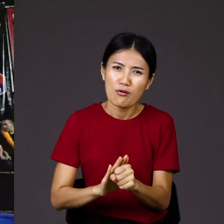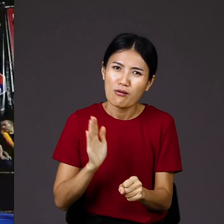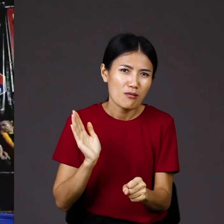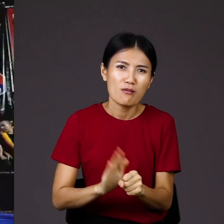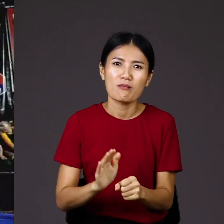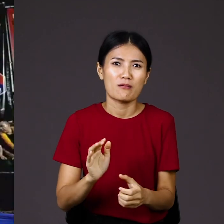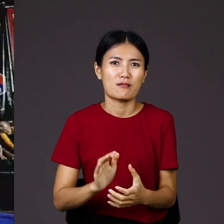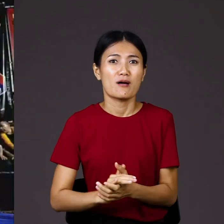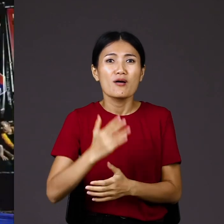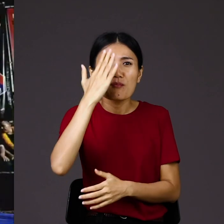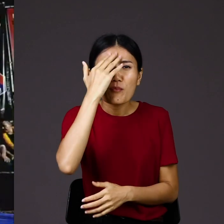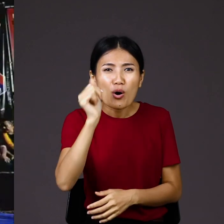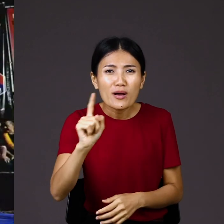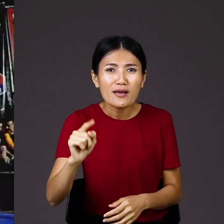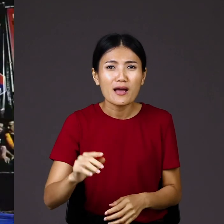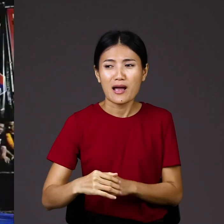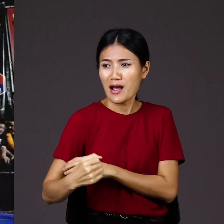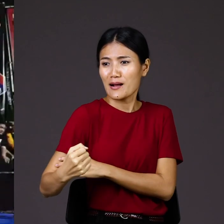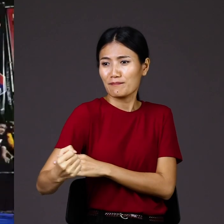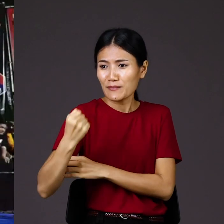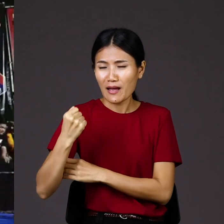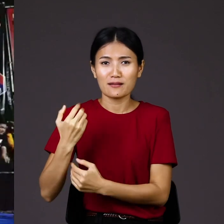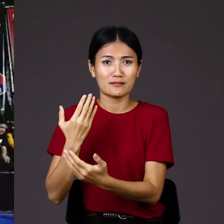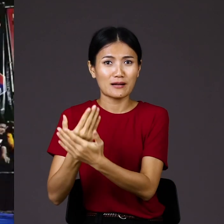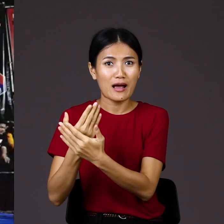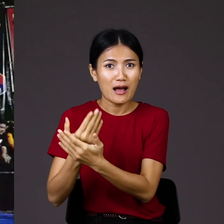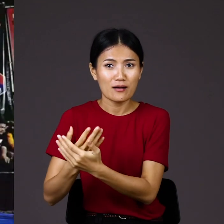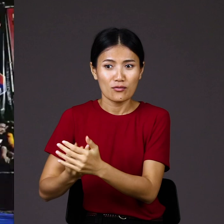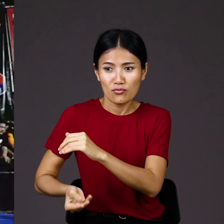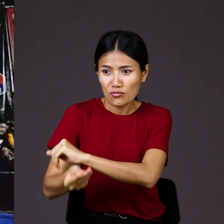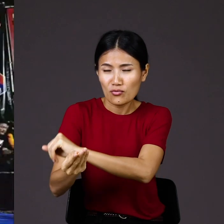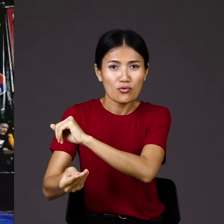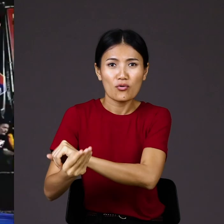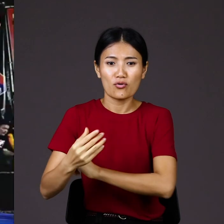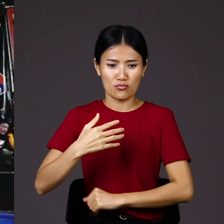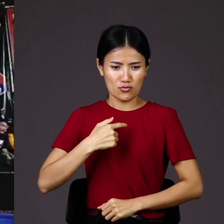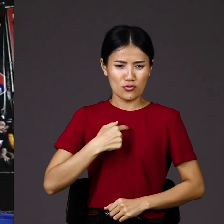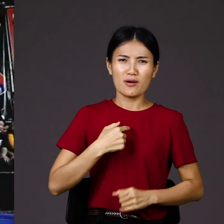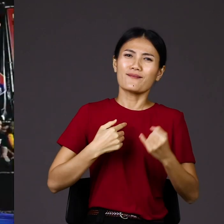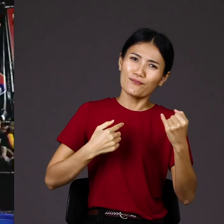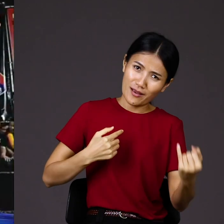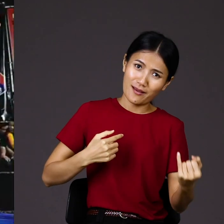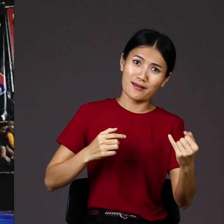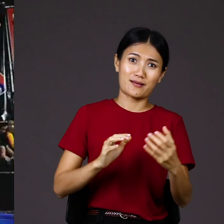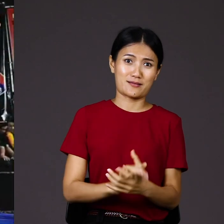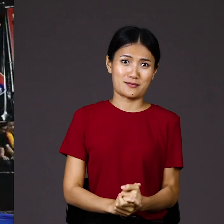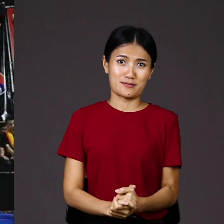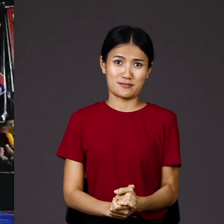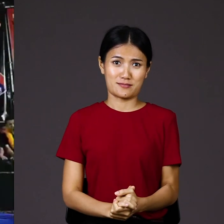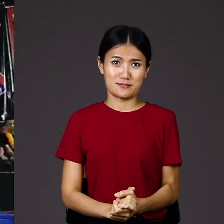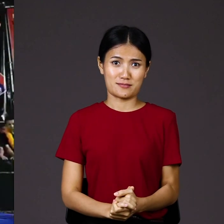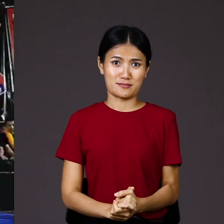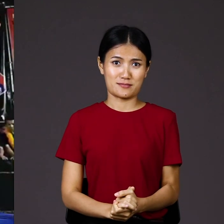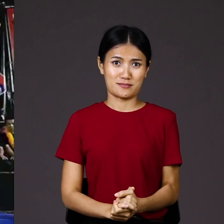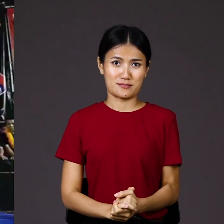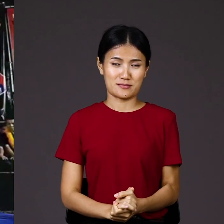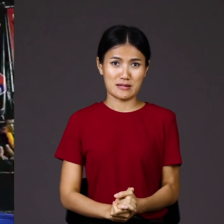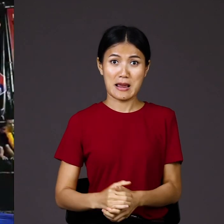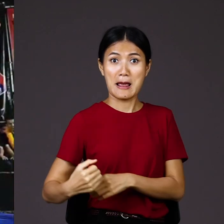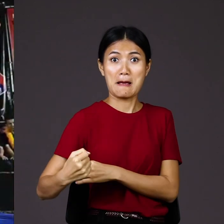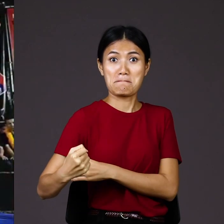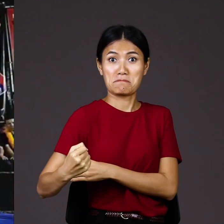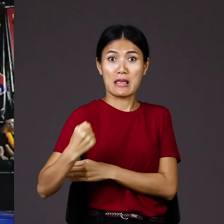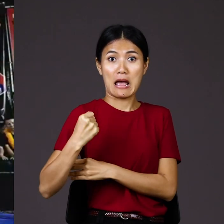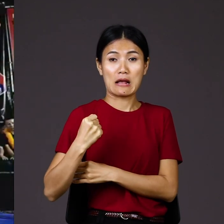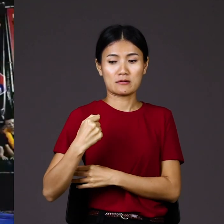พอเราสู้กระสุนไม่ได้เราสู้อำนาจเงินอำนาจอิทธิพลไม่ได้เวลาผมพูดถึงอำน